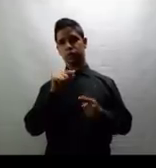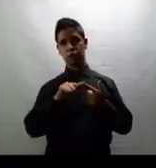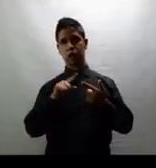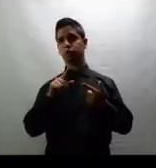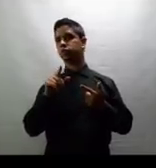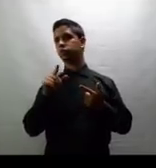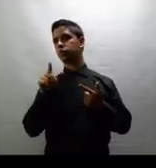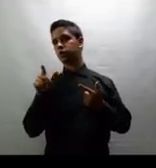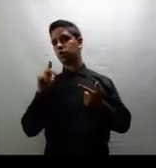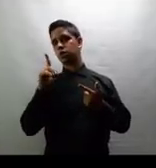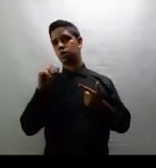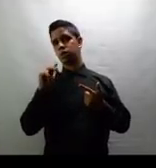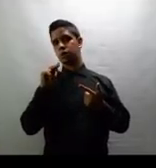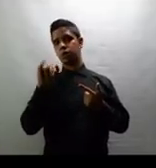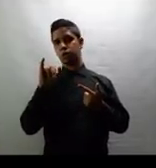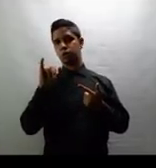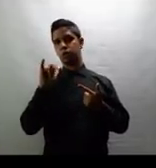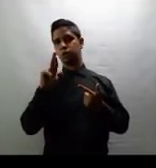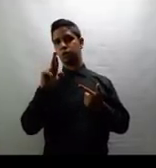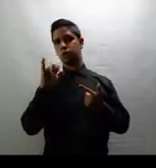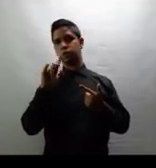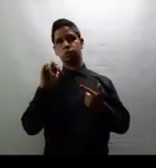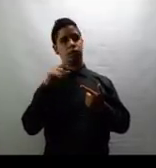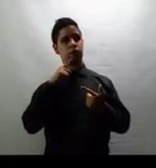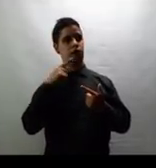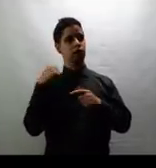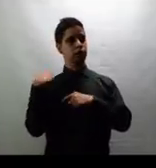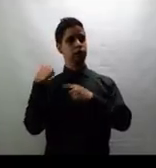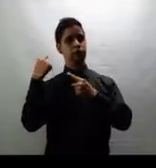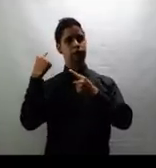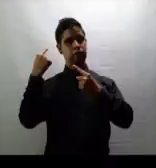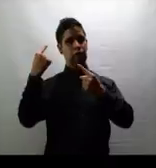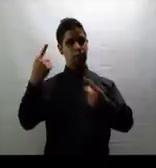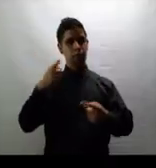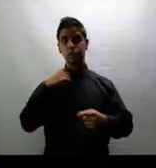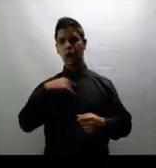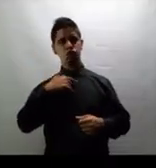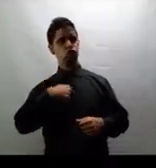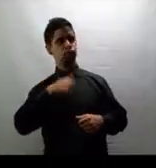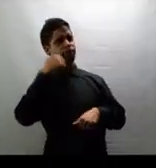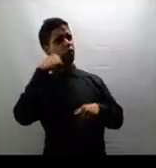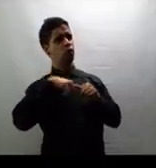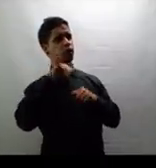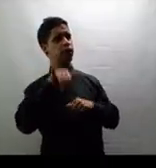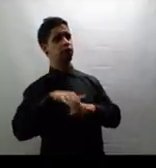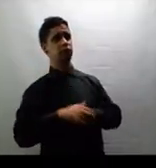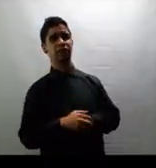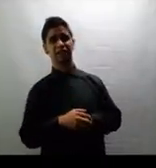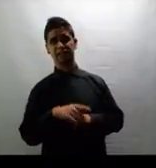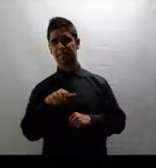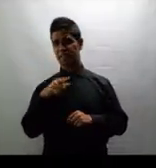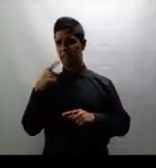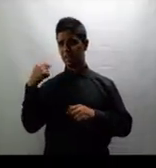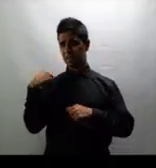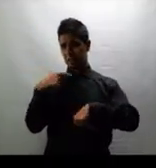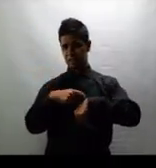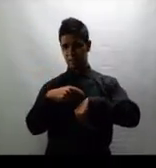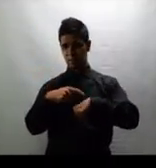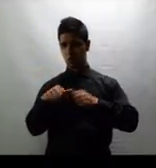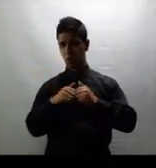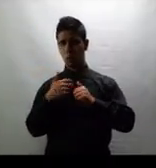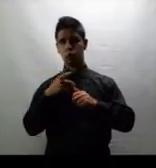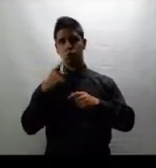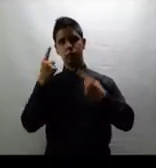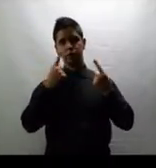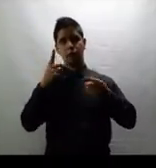decían los anuncios en un momento en ese momento como tu baja como se te puede ocurrir venir a